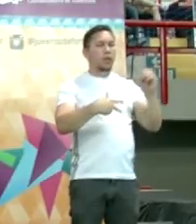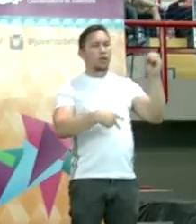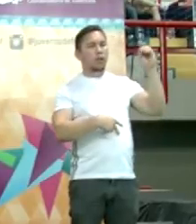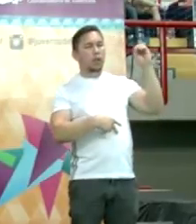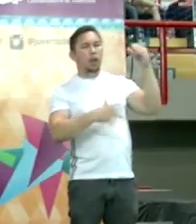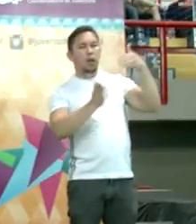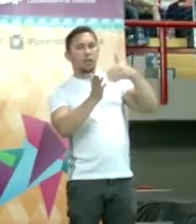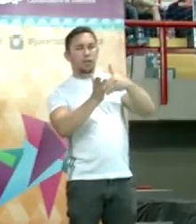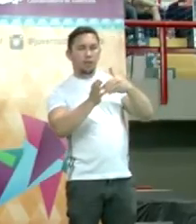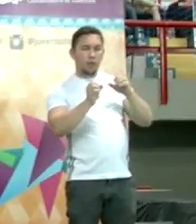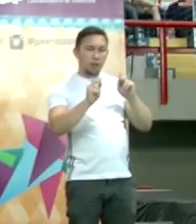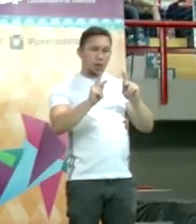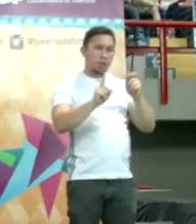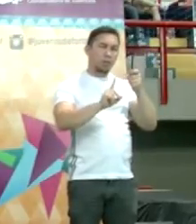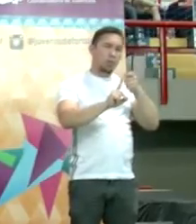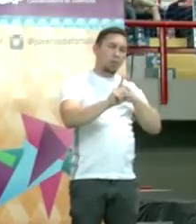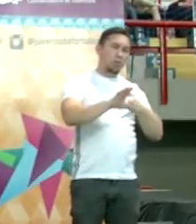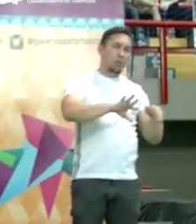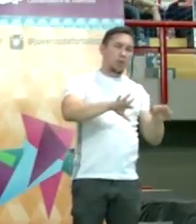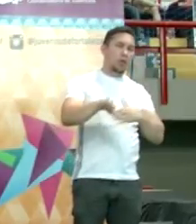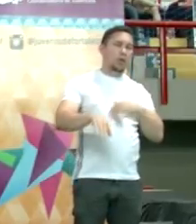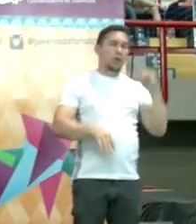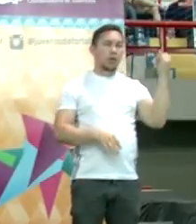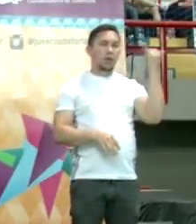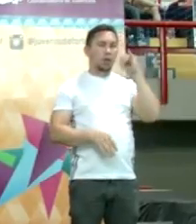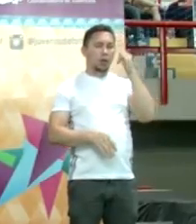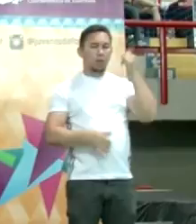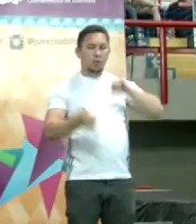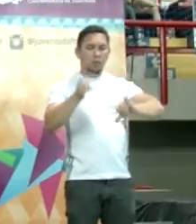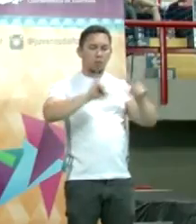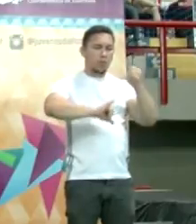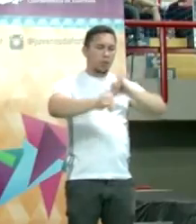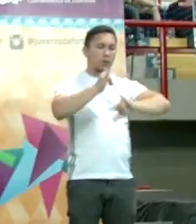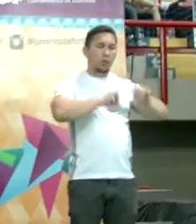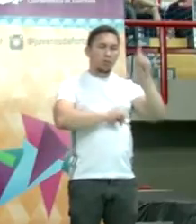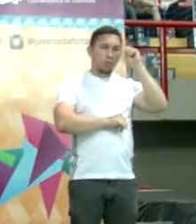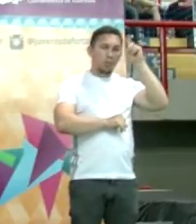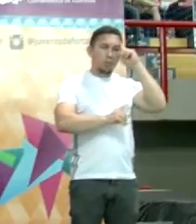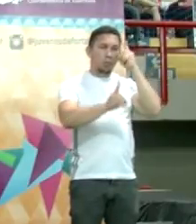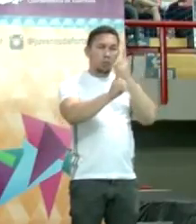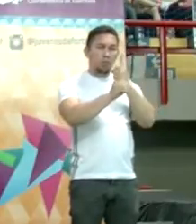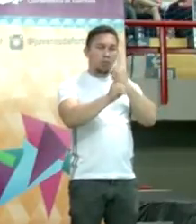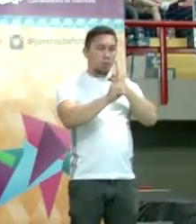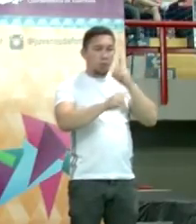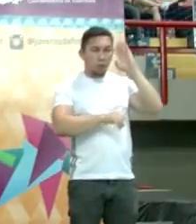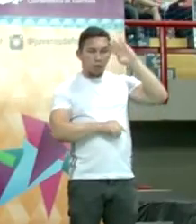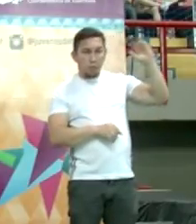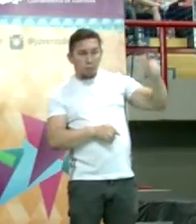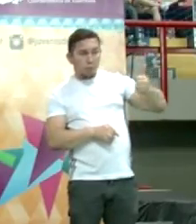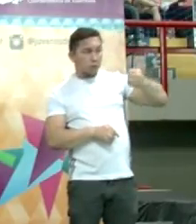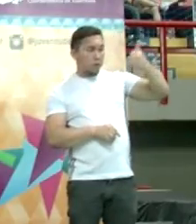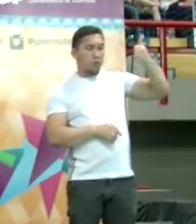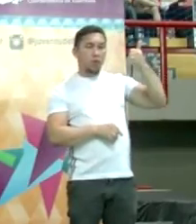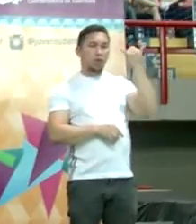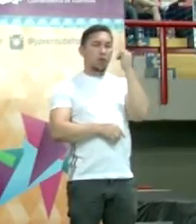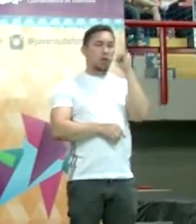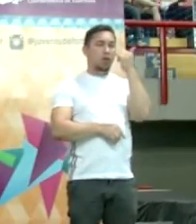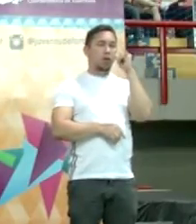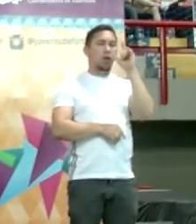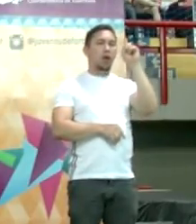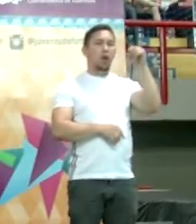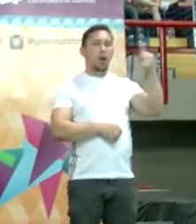né? Então vamos lá, vamos começar falando de energias químicas no cotidiano. A principal fonte de energia no mundo